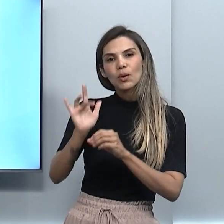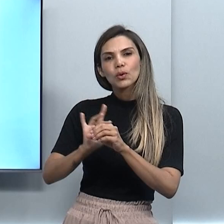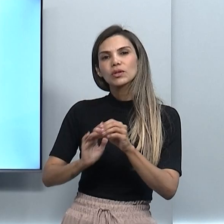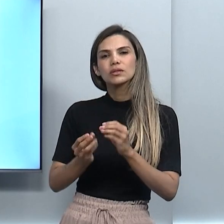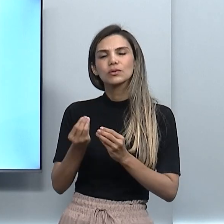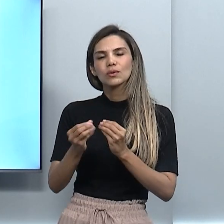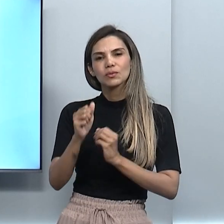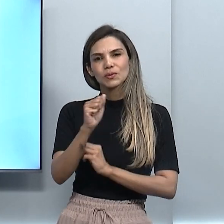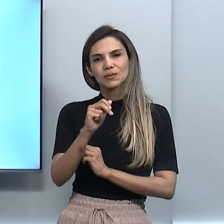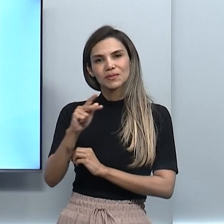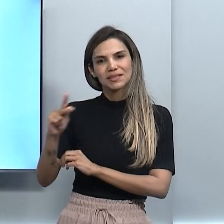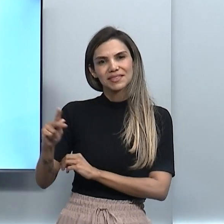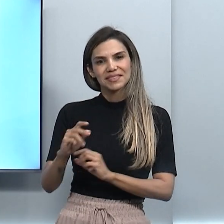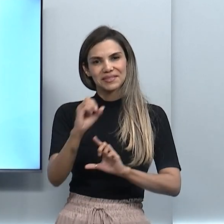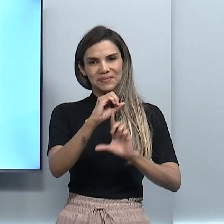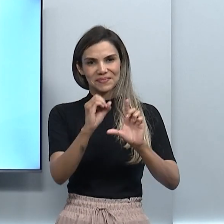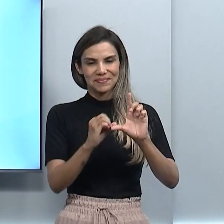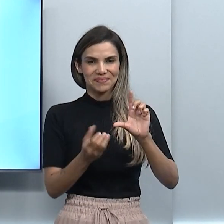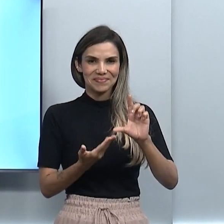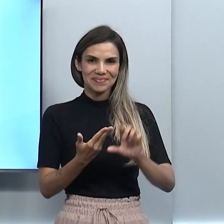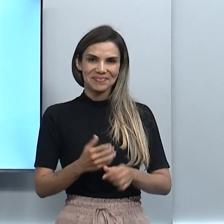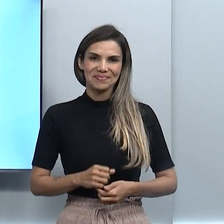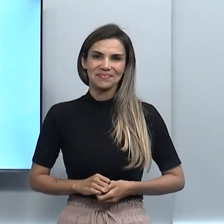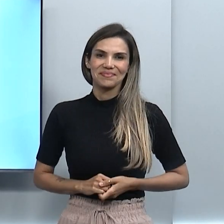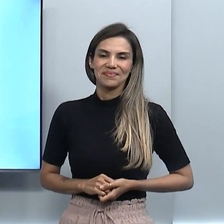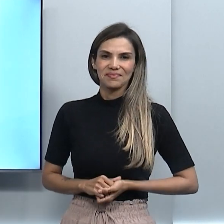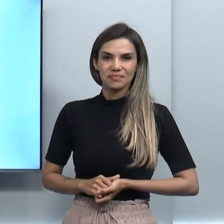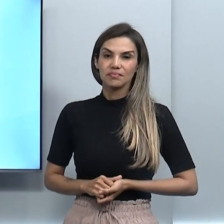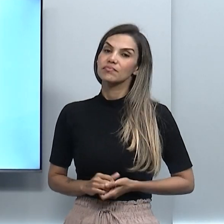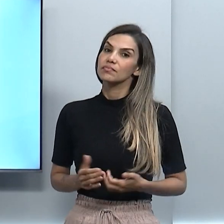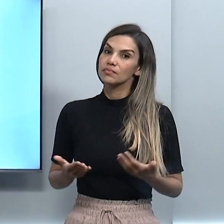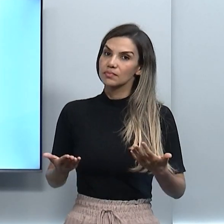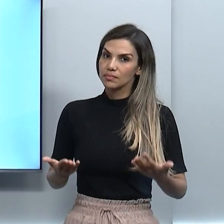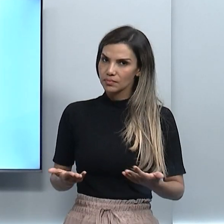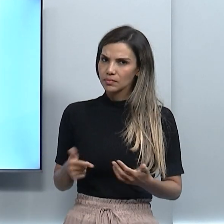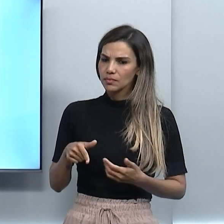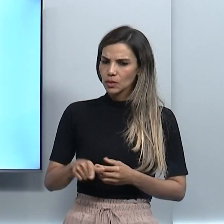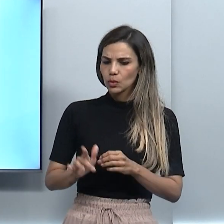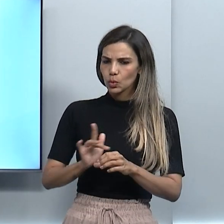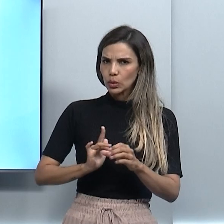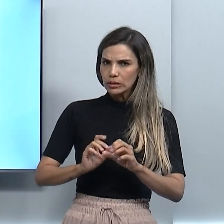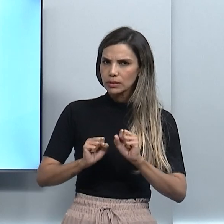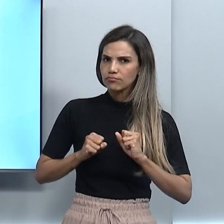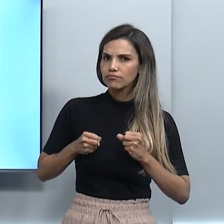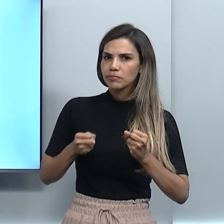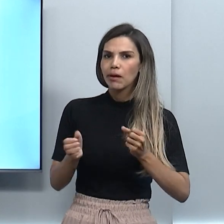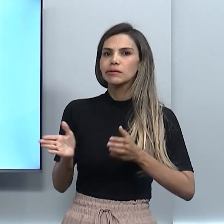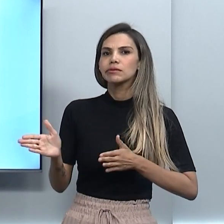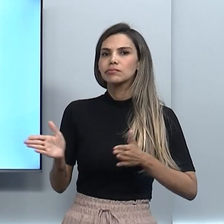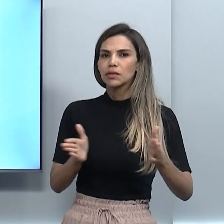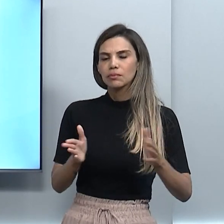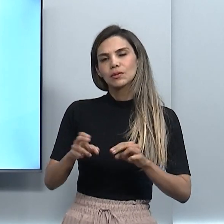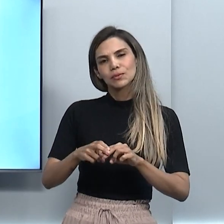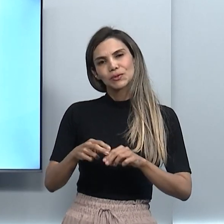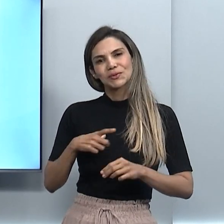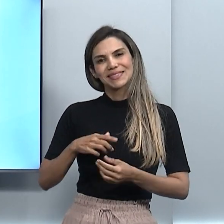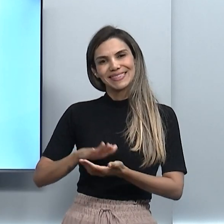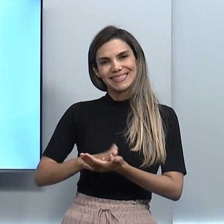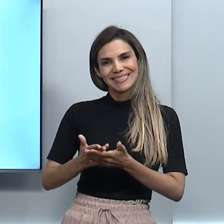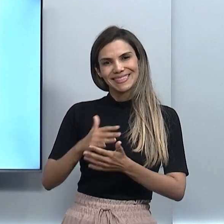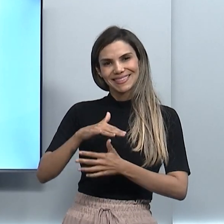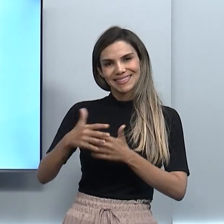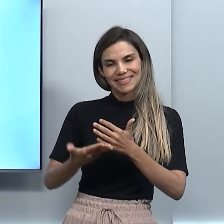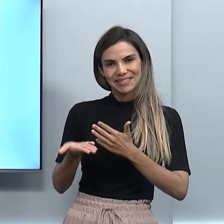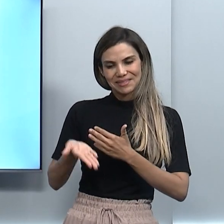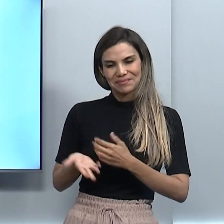pelo aplicativo da TV UFG. Bom, nosso programa tenta ser mais acessível e por isso temos interpretação